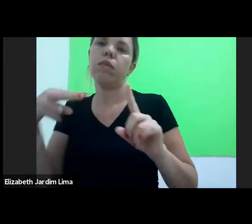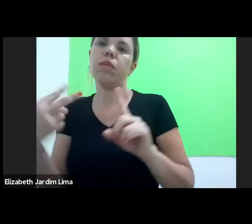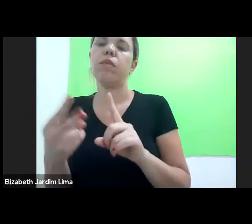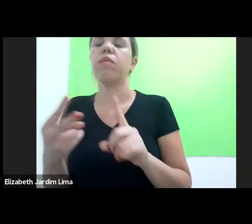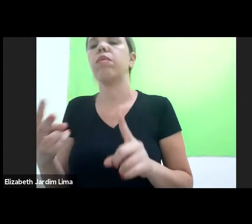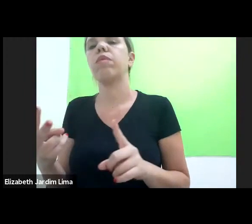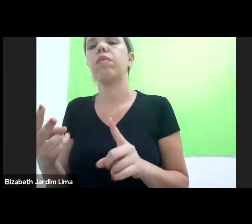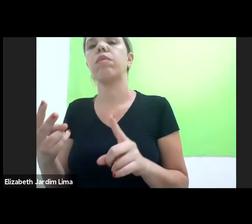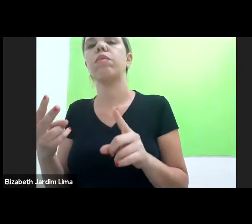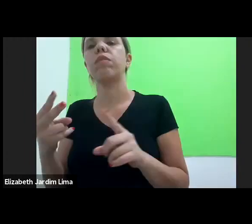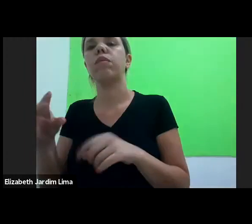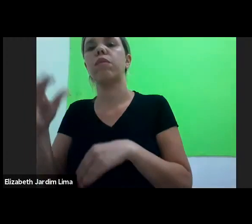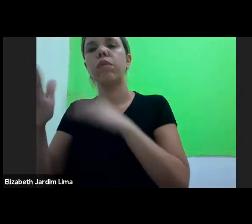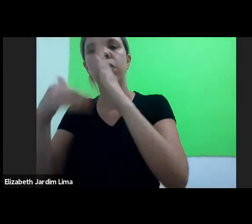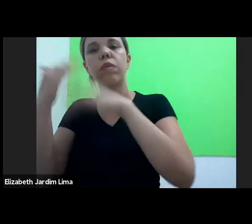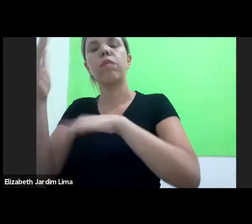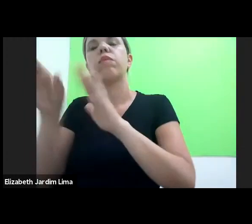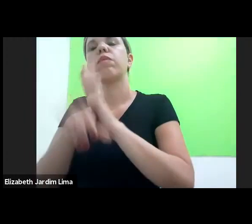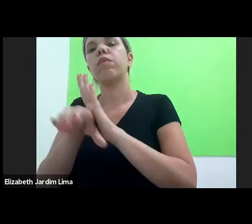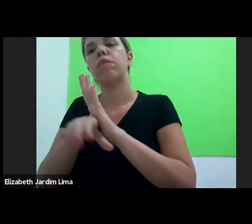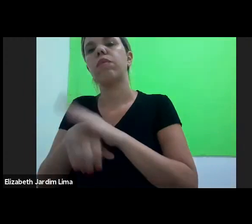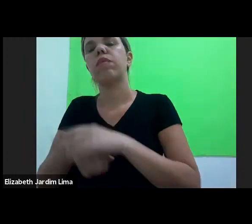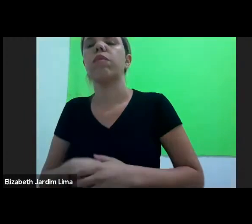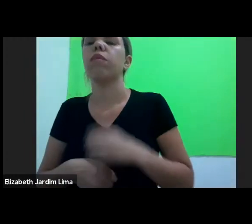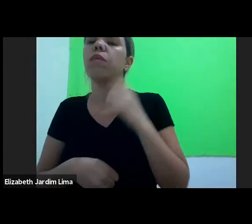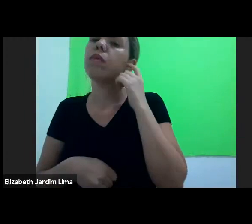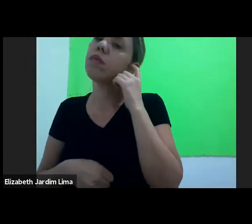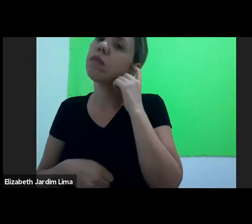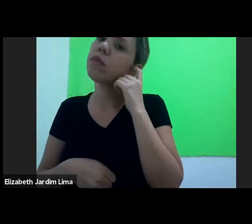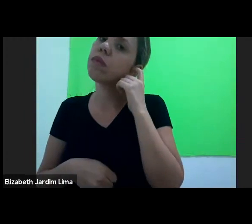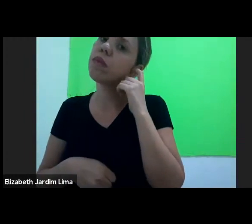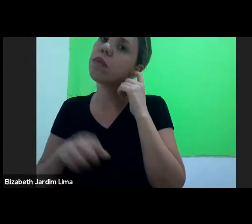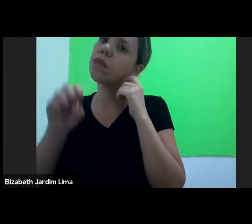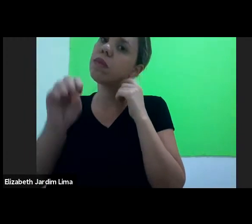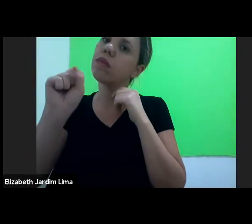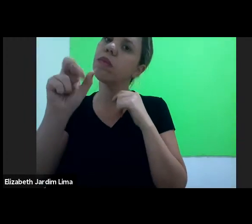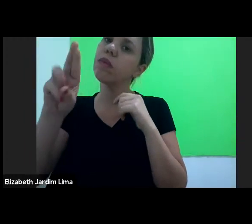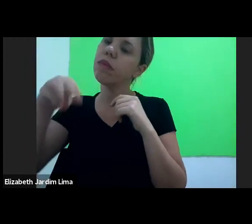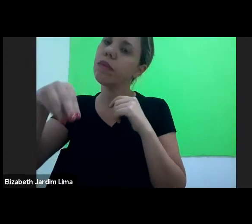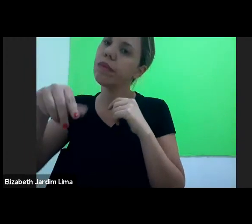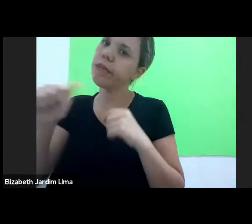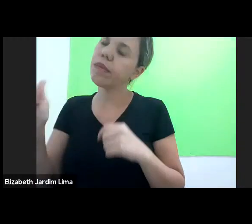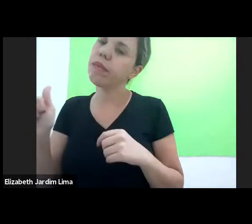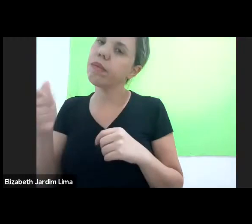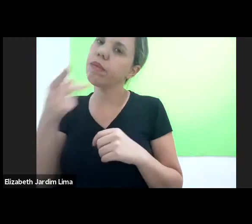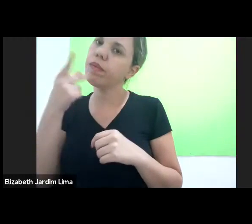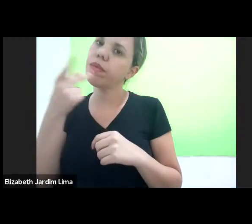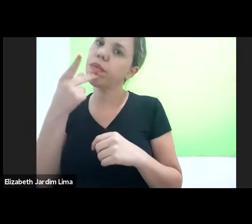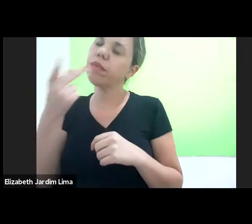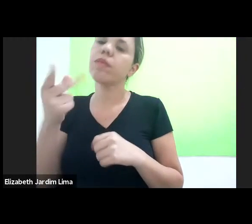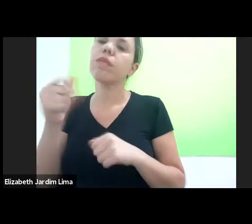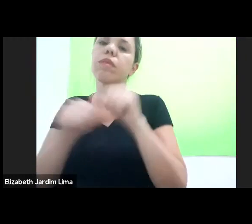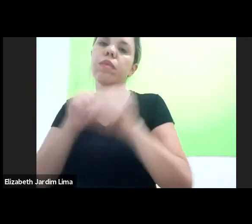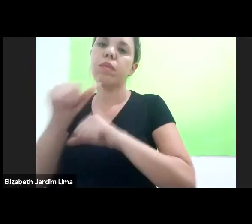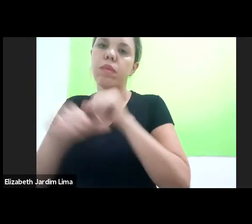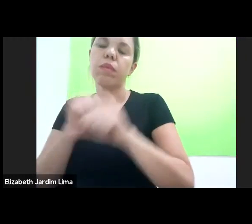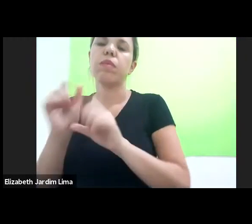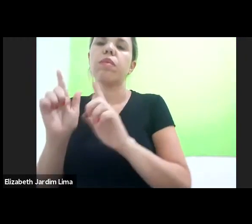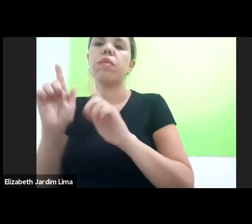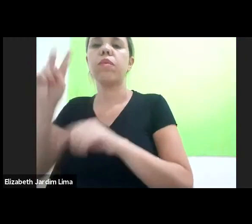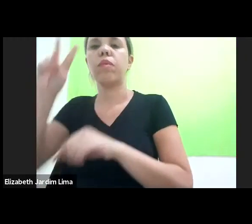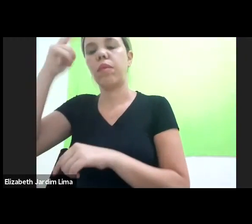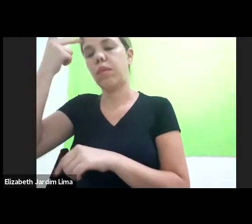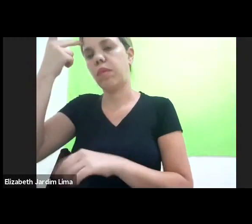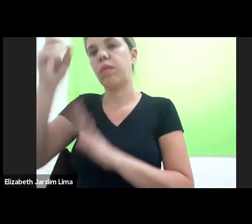de construção de novos conceitos, né? Como a Samara mesmo diz, né? Na descolonização para a construção de um